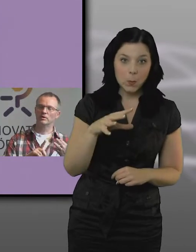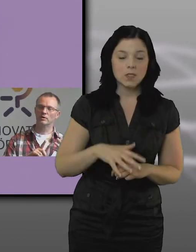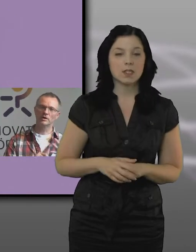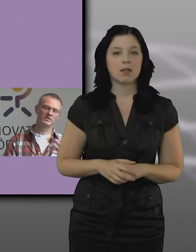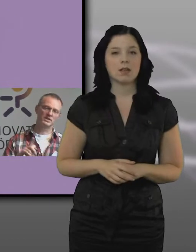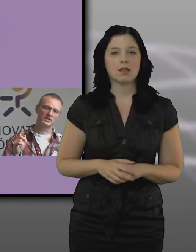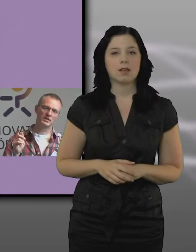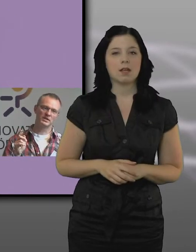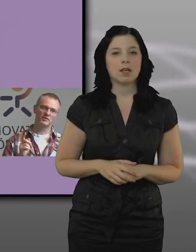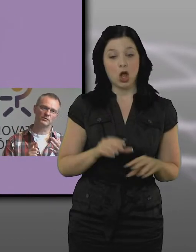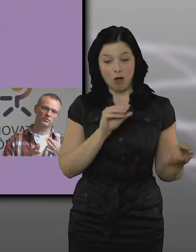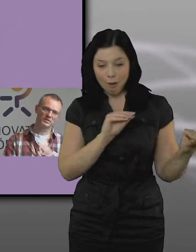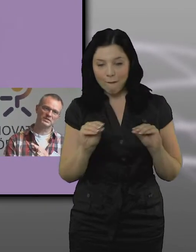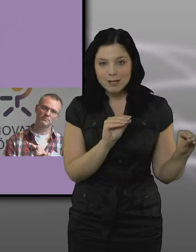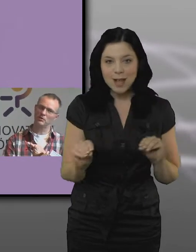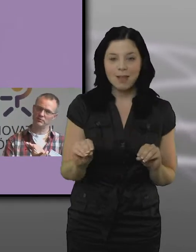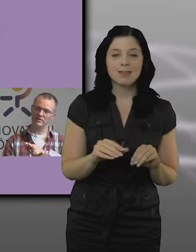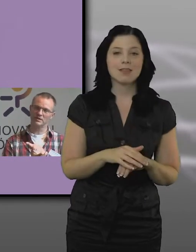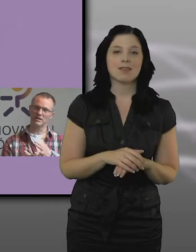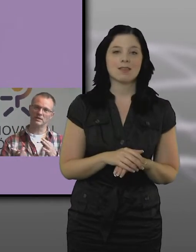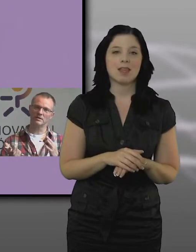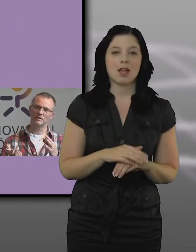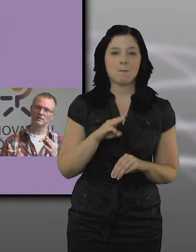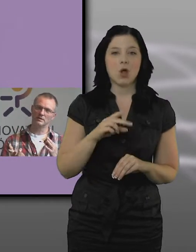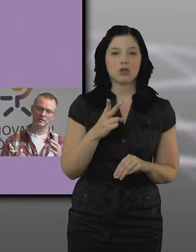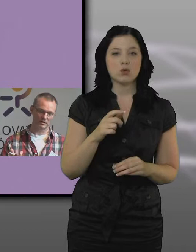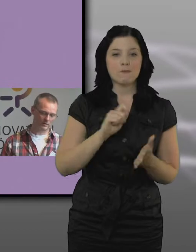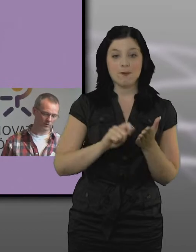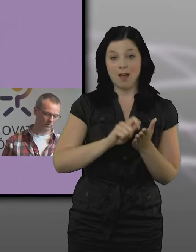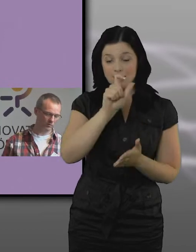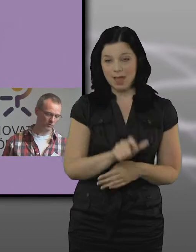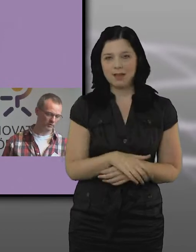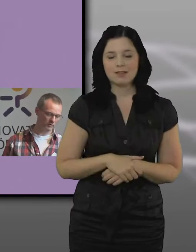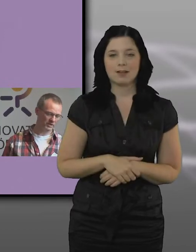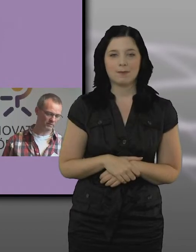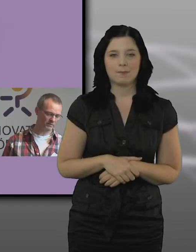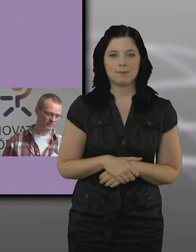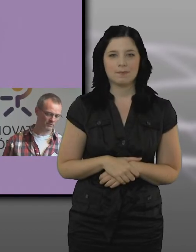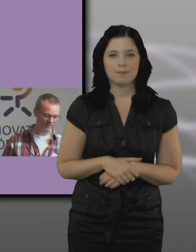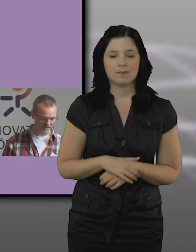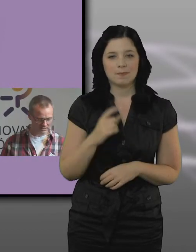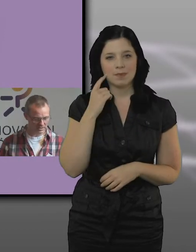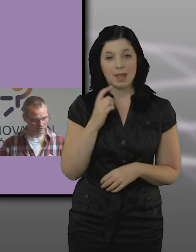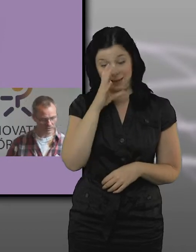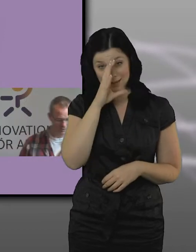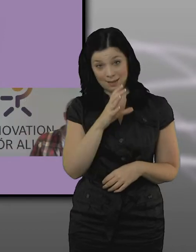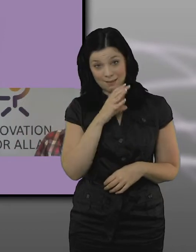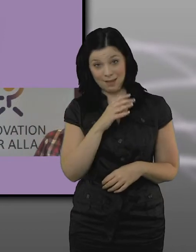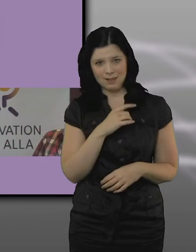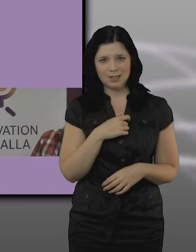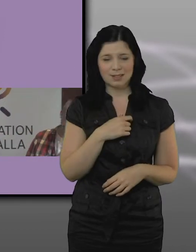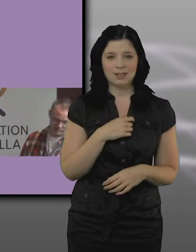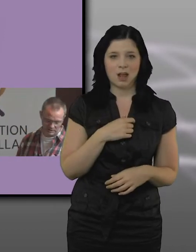Vi har översättare, naturligtvis manusförfattare. Det är kväll. I vardagsrummet med senapsbrun medaljong tapet som andas inrövd